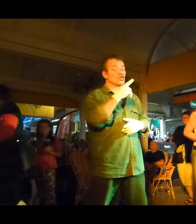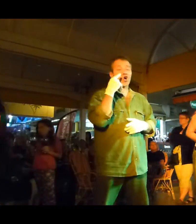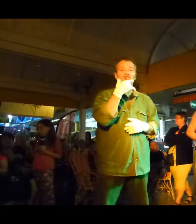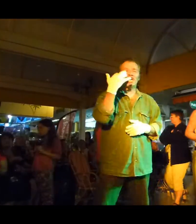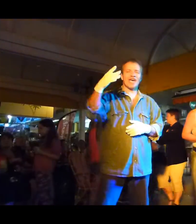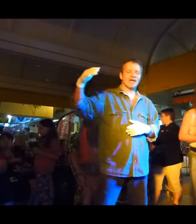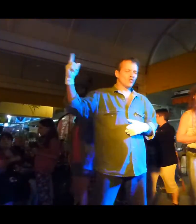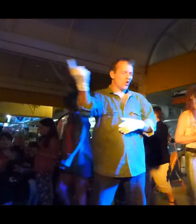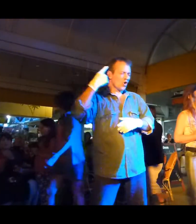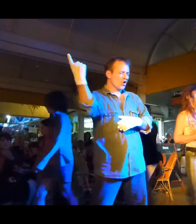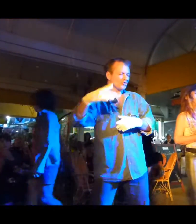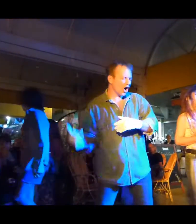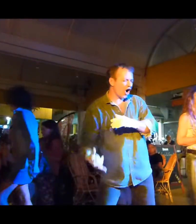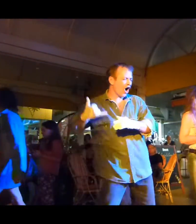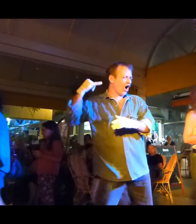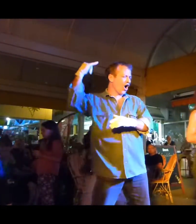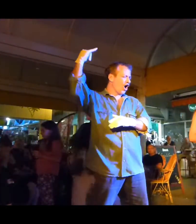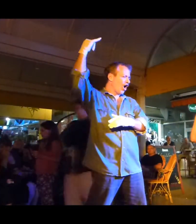et chanter tout le